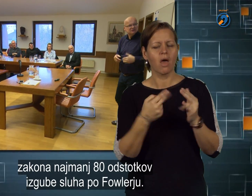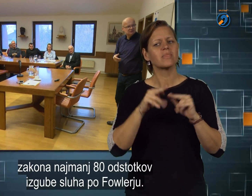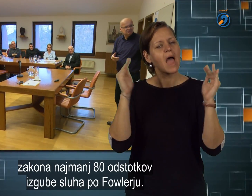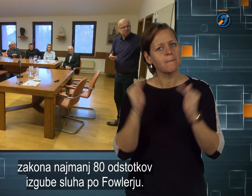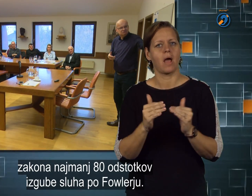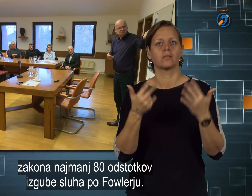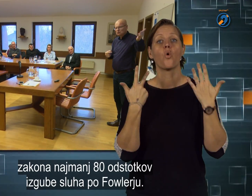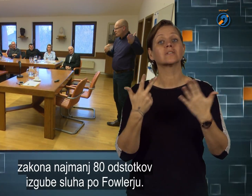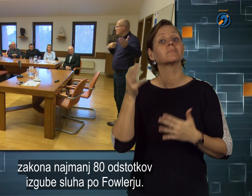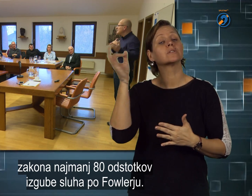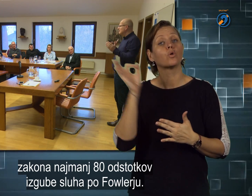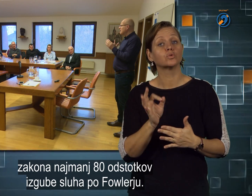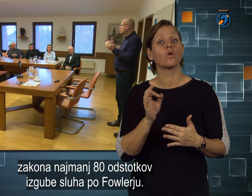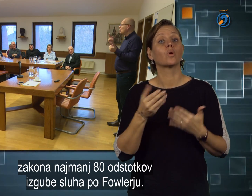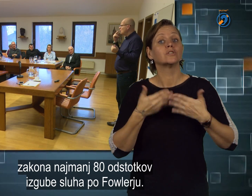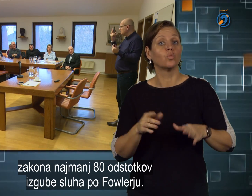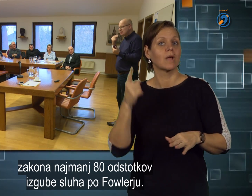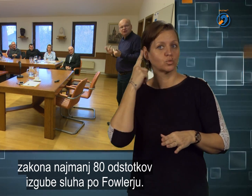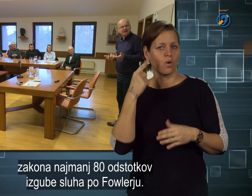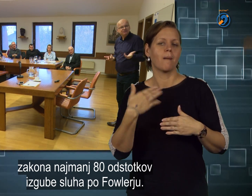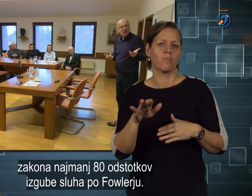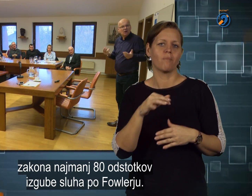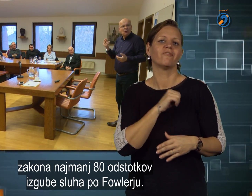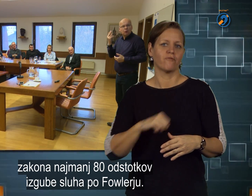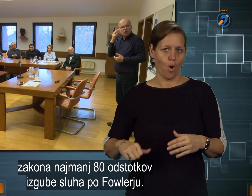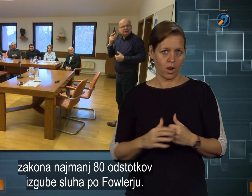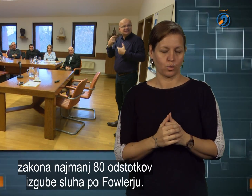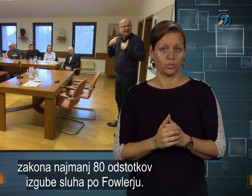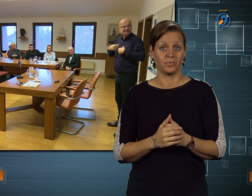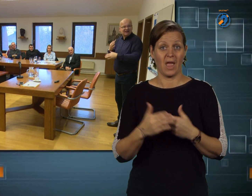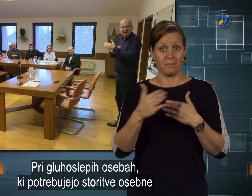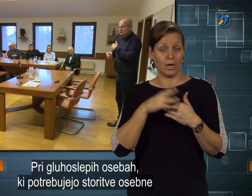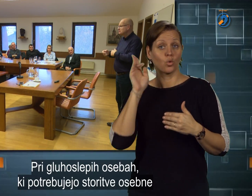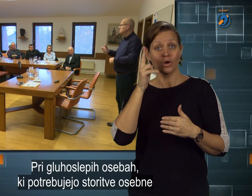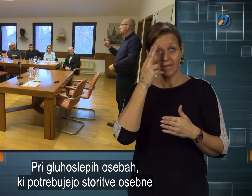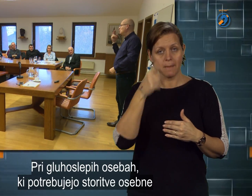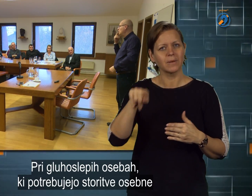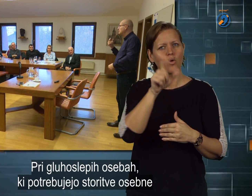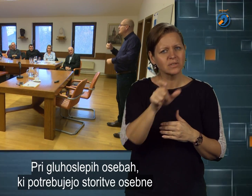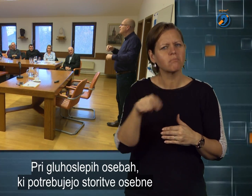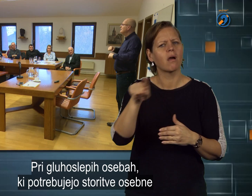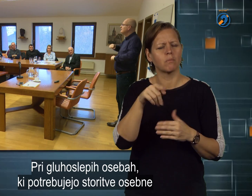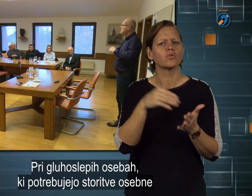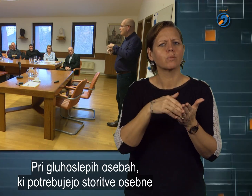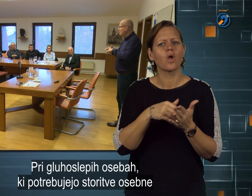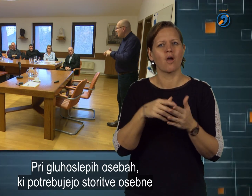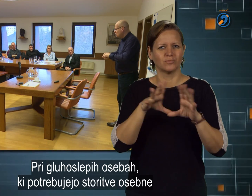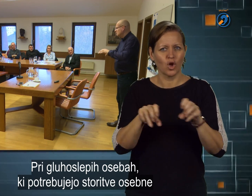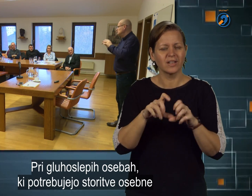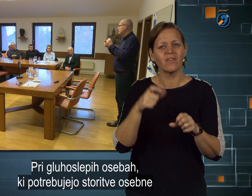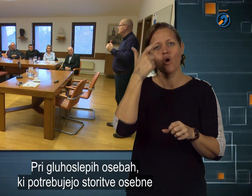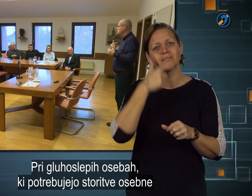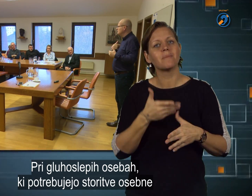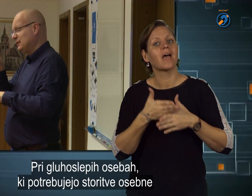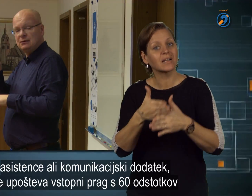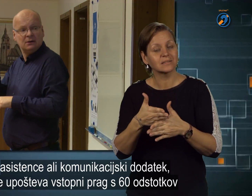najmanj 80% izgube sluha po Fowlerju. Pri gluhoslepih osebah, ki potrebujejo storitve